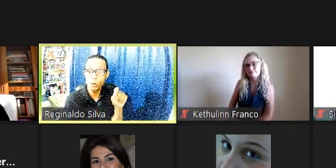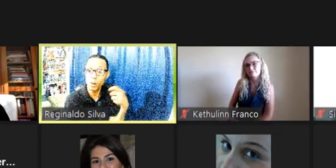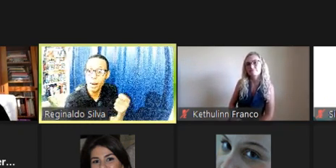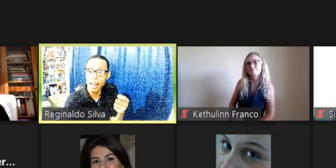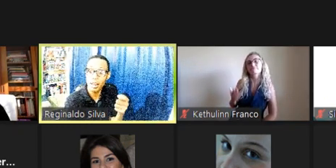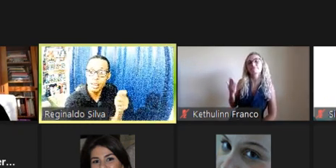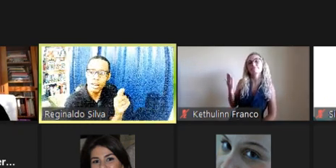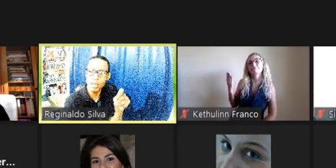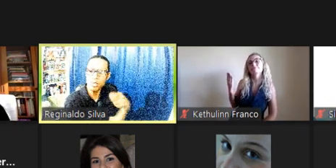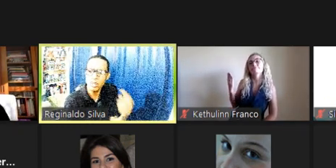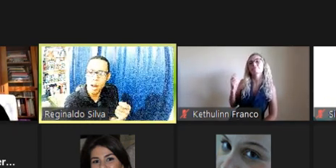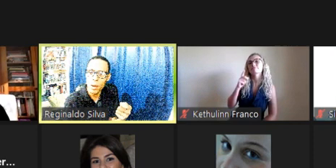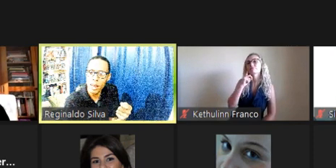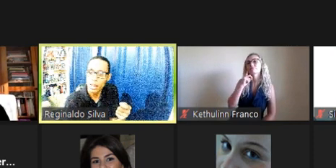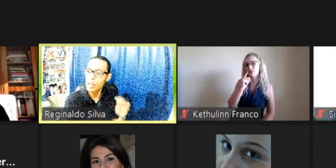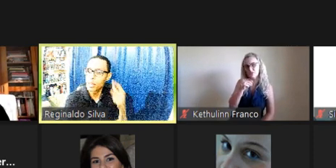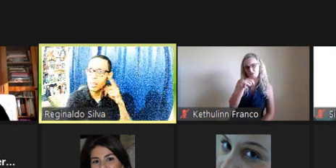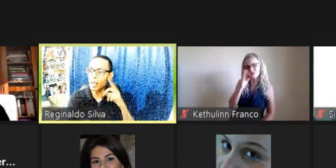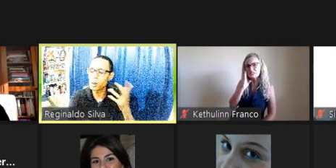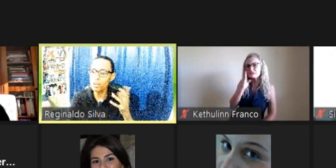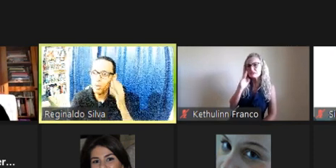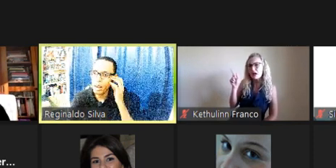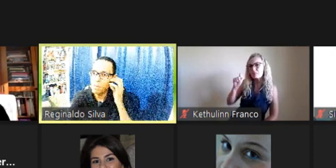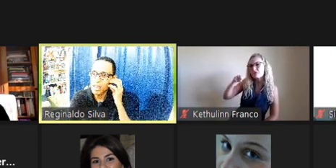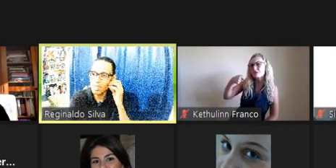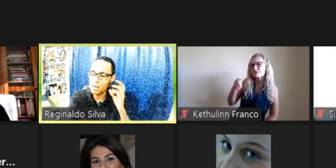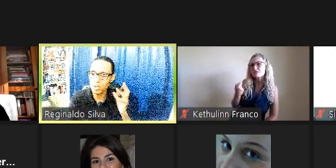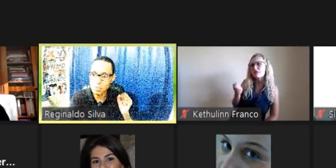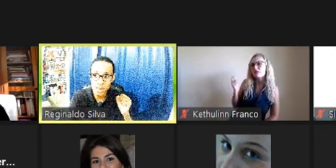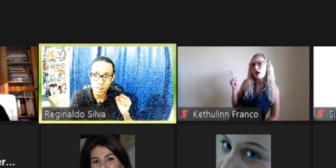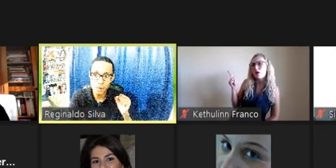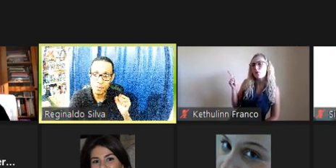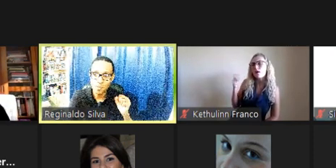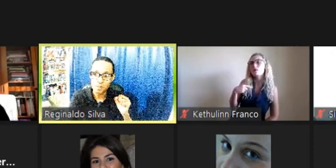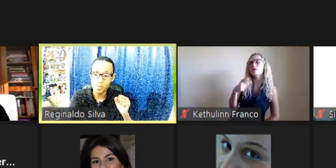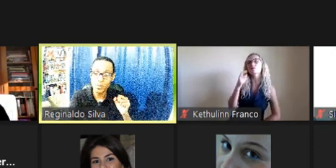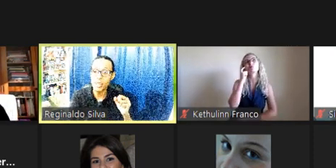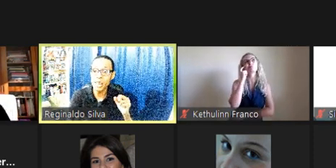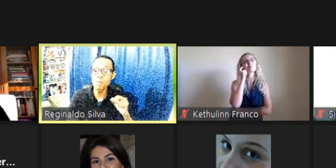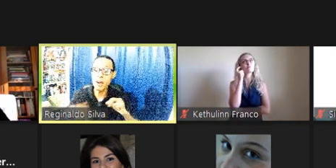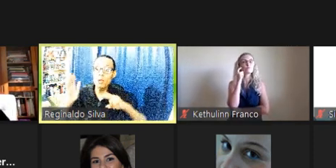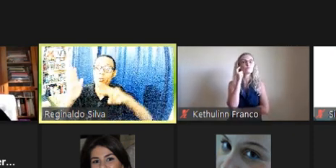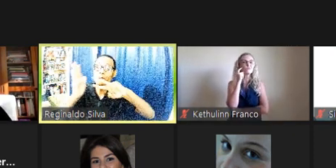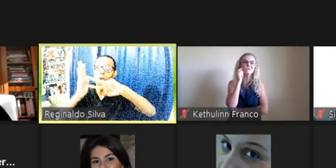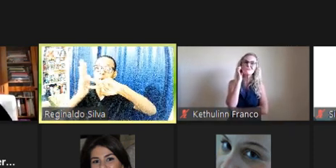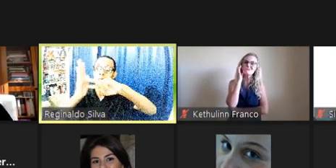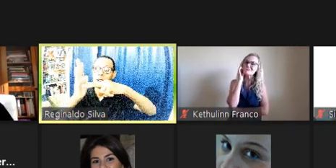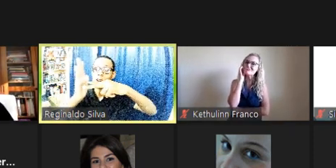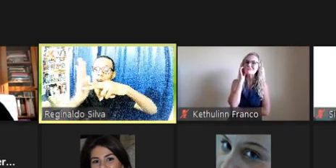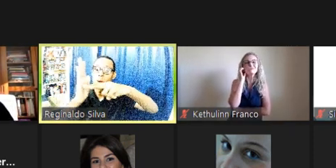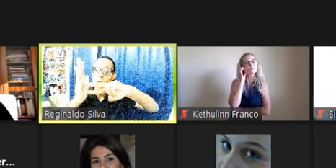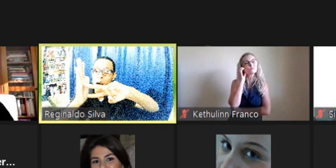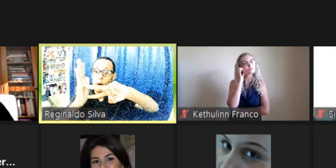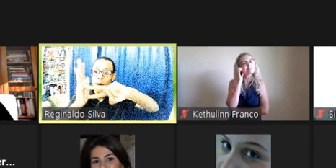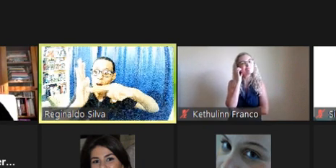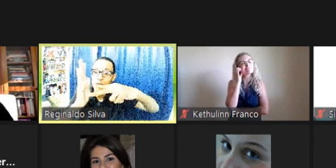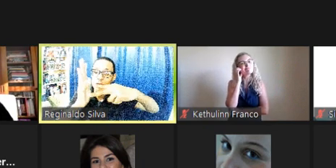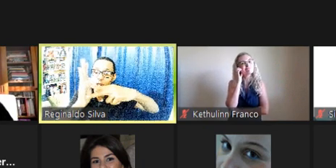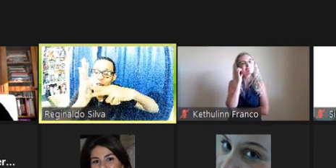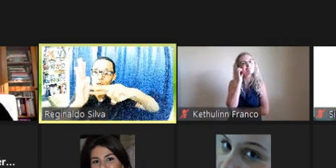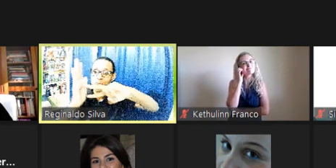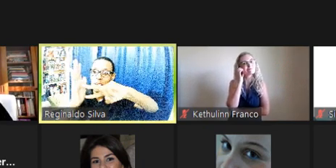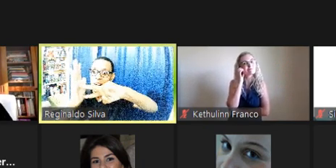Ele perguntou para ela, que sinal é? Ela coçou a cabeça, não sabia. e ele perguntou qual é